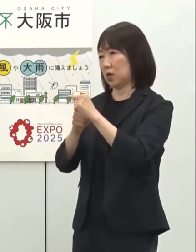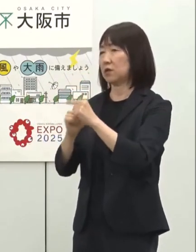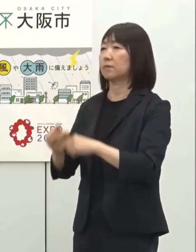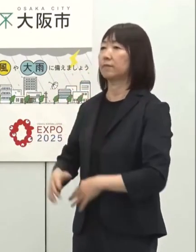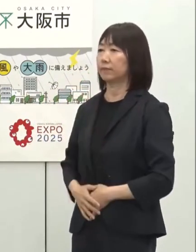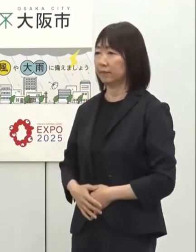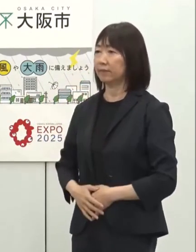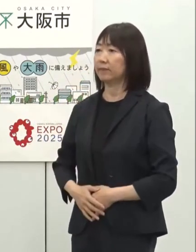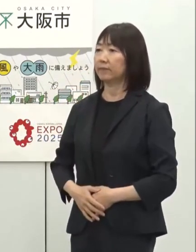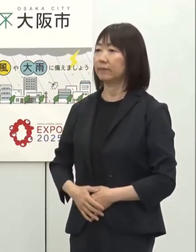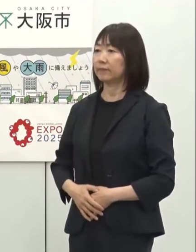ありがとうございますすいません